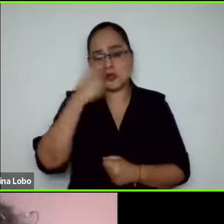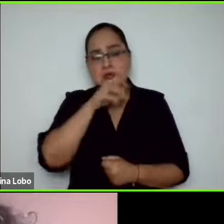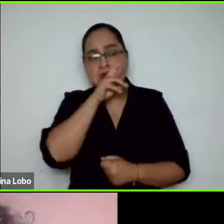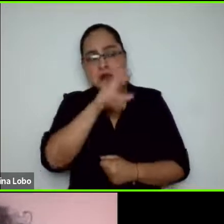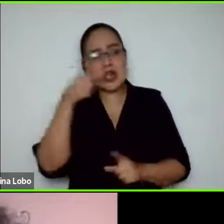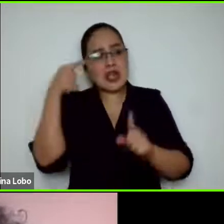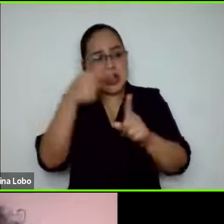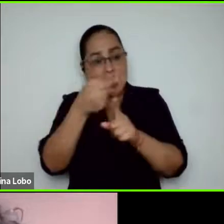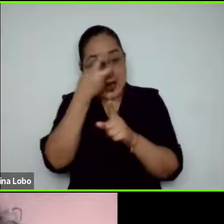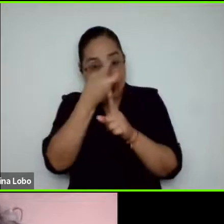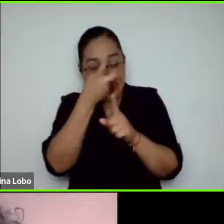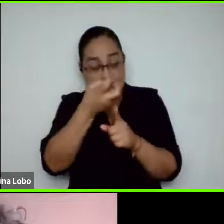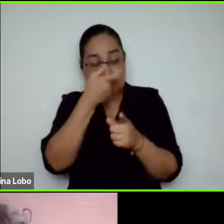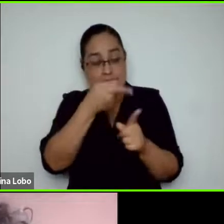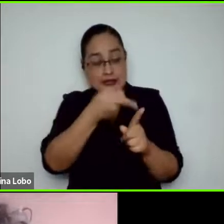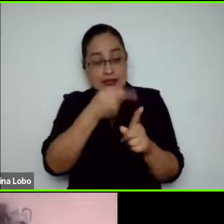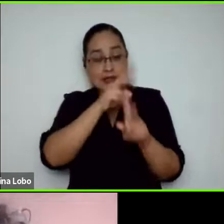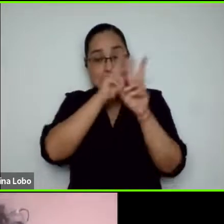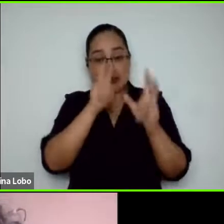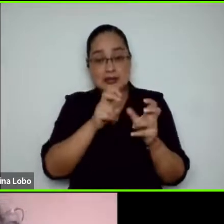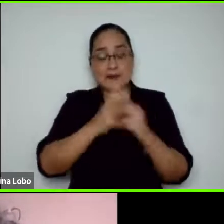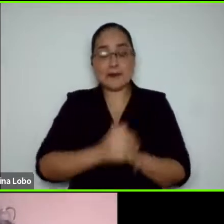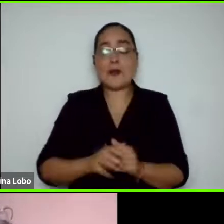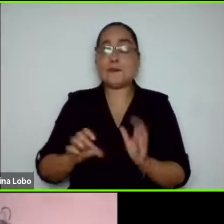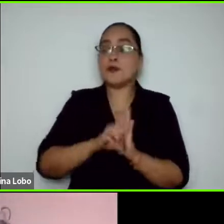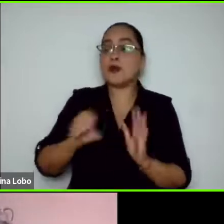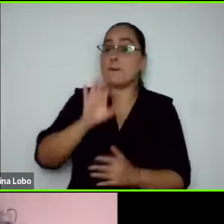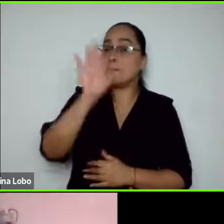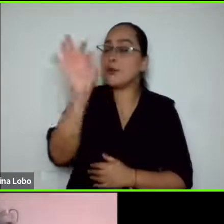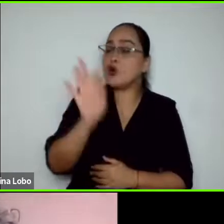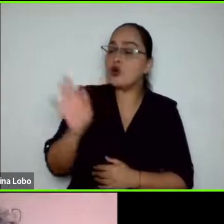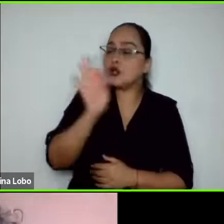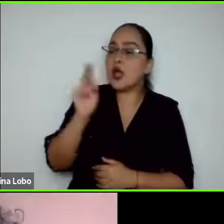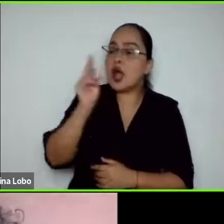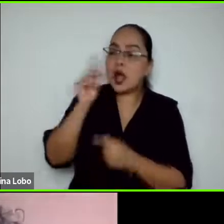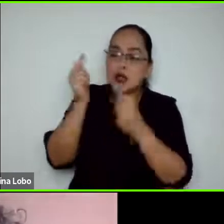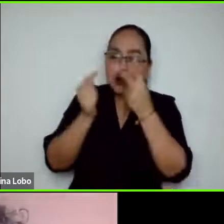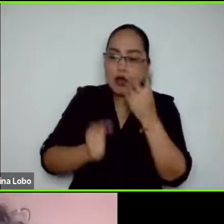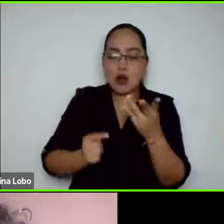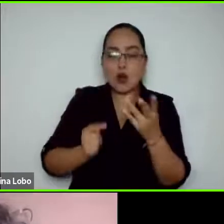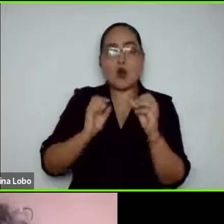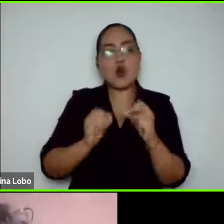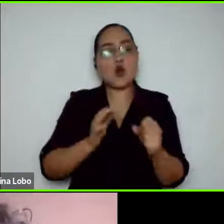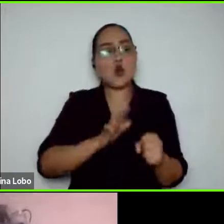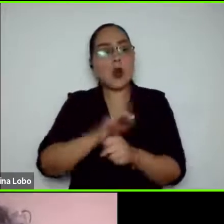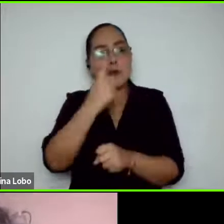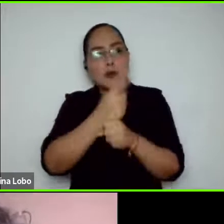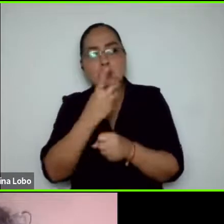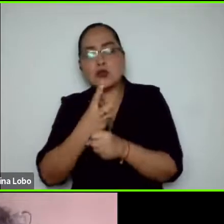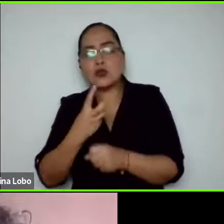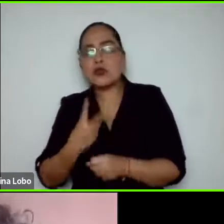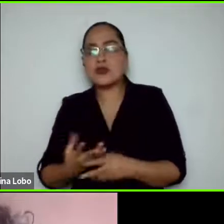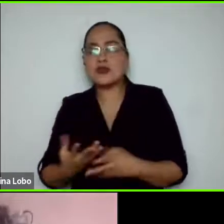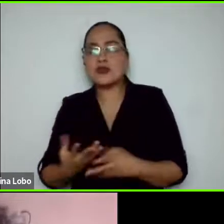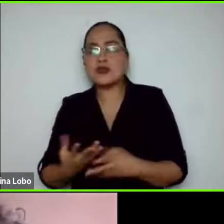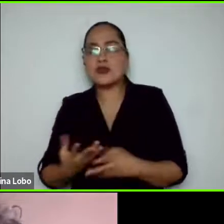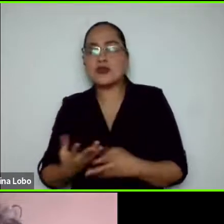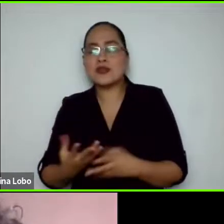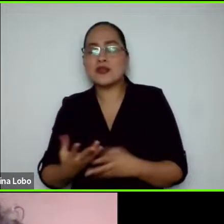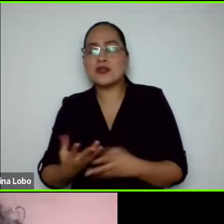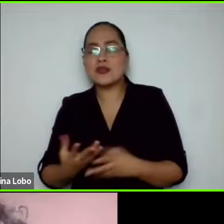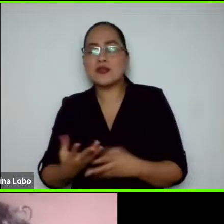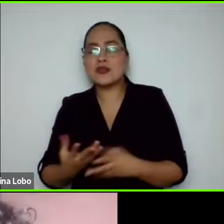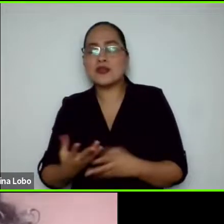caso concreto. Es decir, el test de proporcionalidad y la ponderación nos van a dar el resultado para